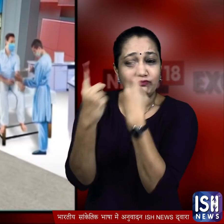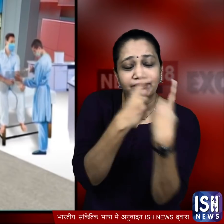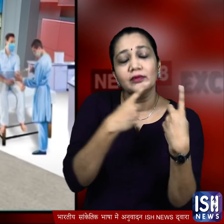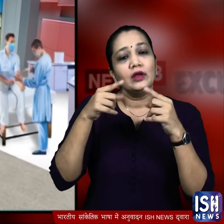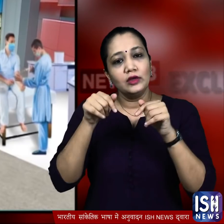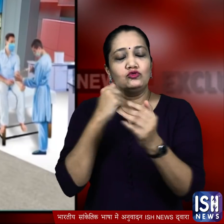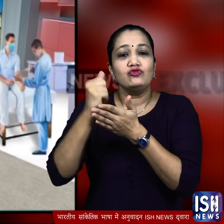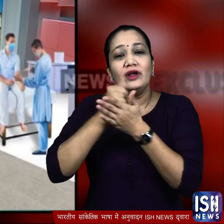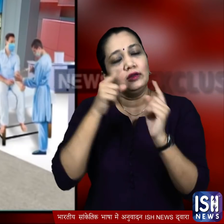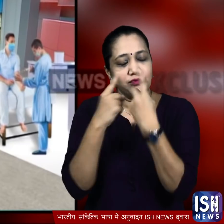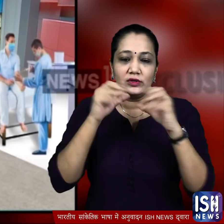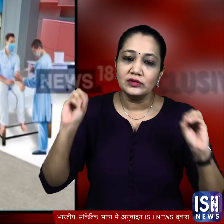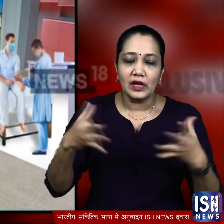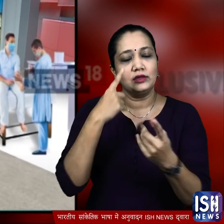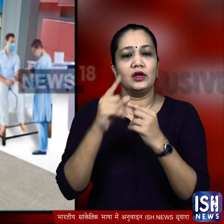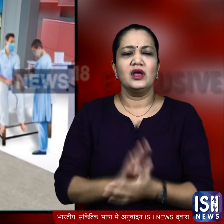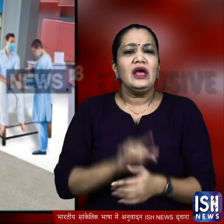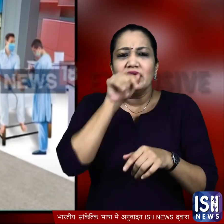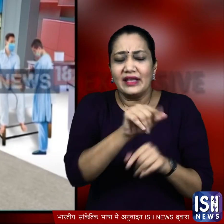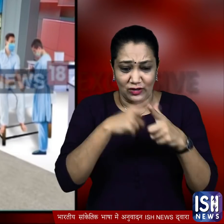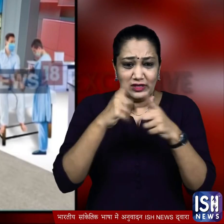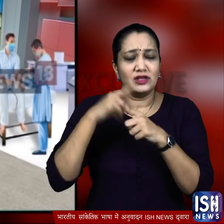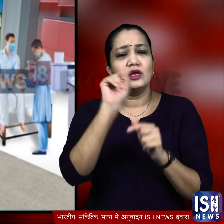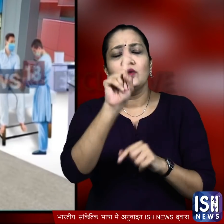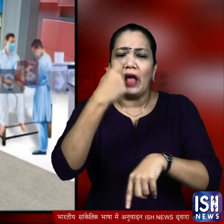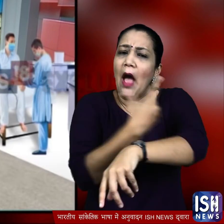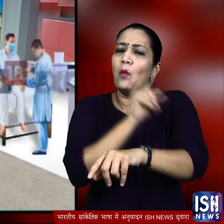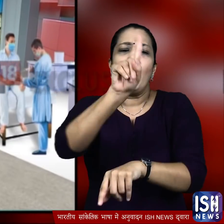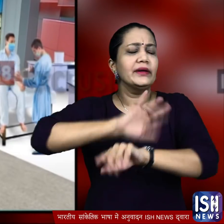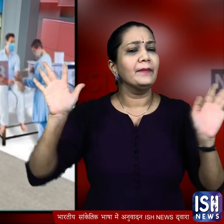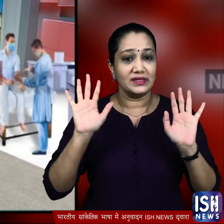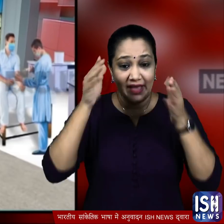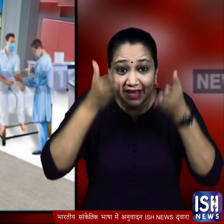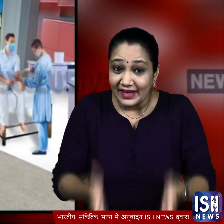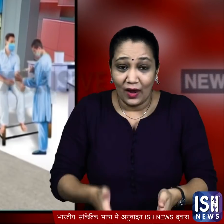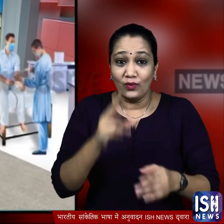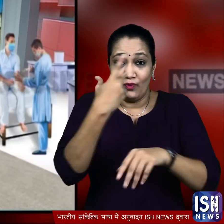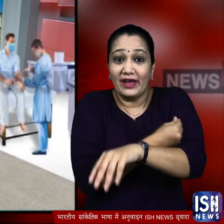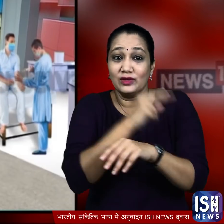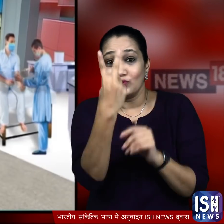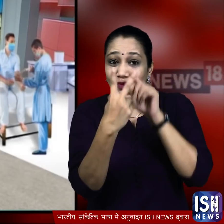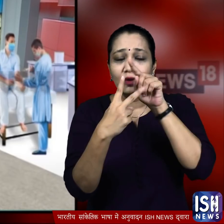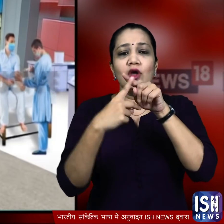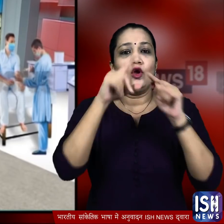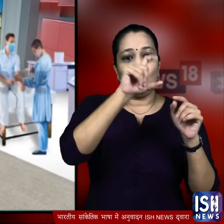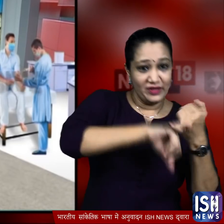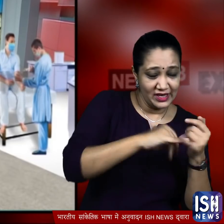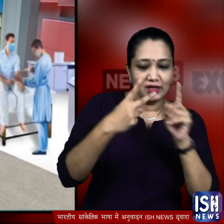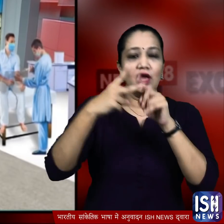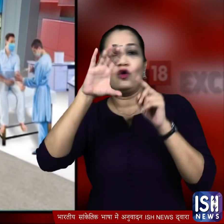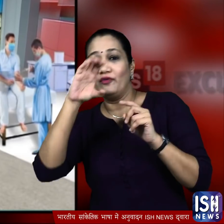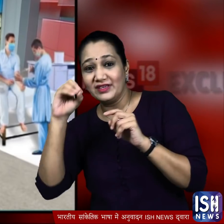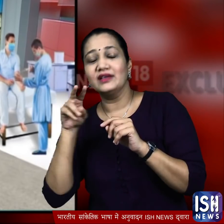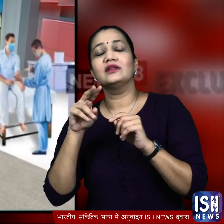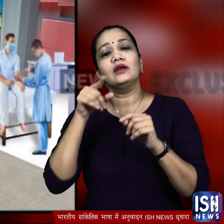की इजाजत मांगी। ये टीका सिंगल डोज यानी एक बार लगवाना होता है, जबकि अभी जो 2 वैक्सीन है यानी कोविशील्ड